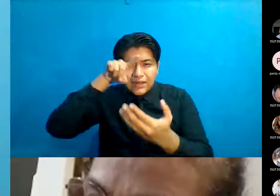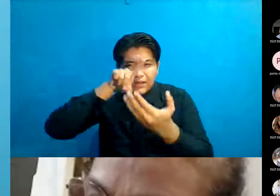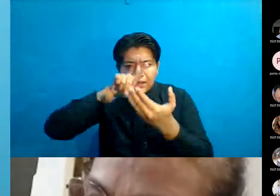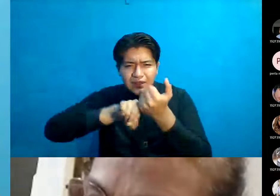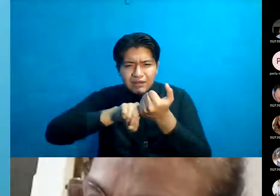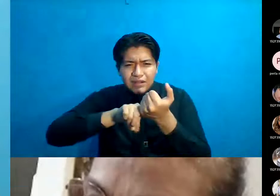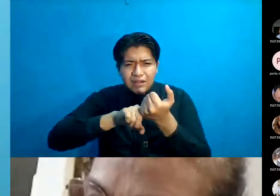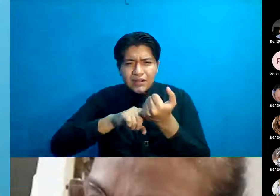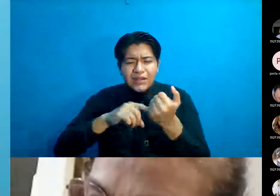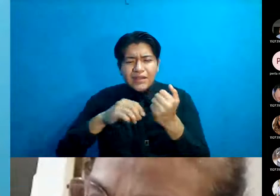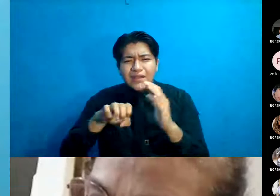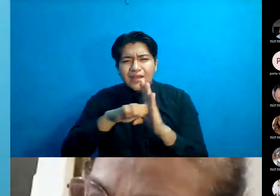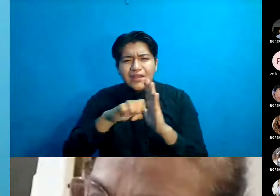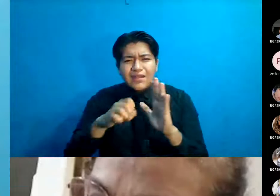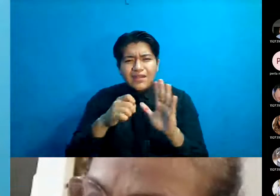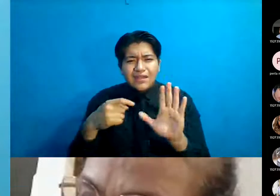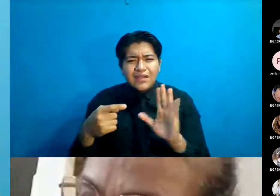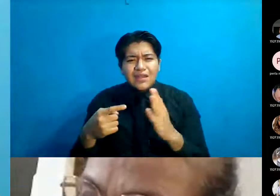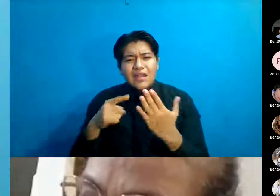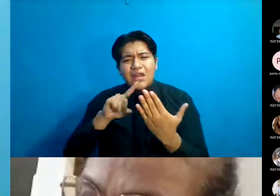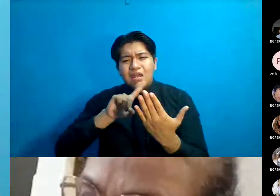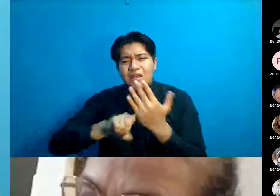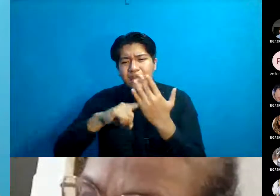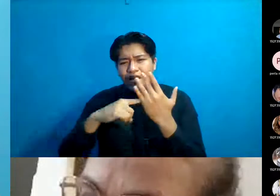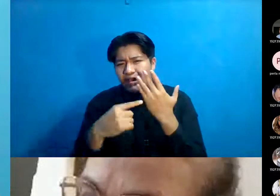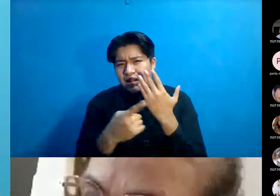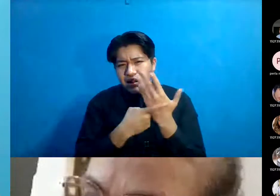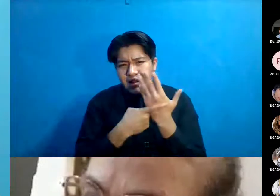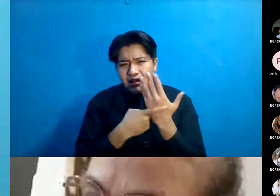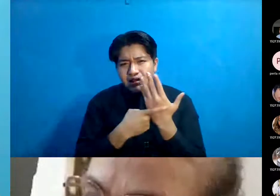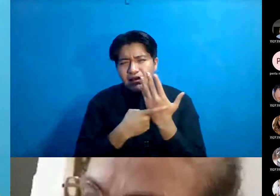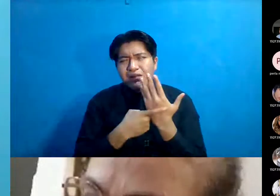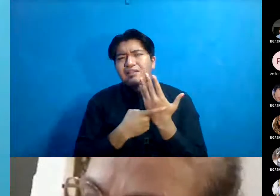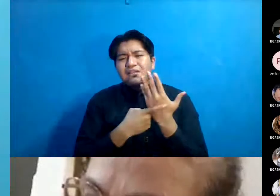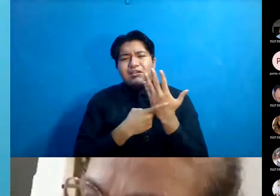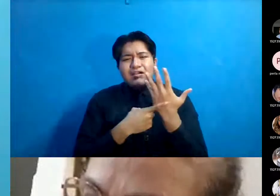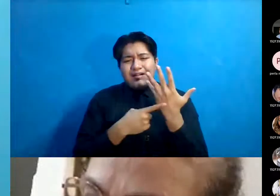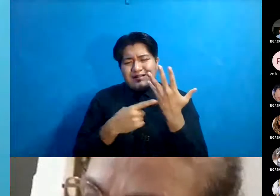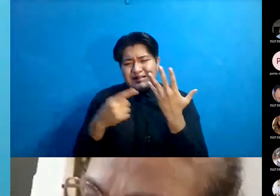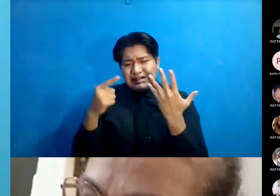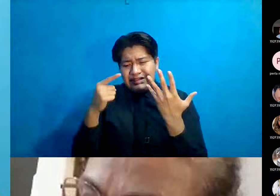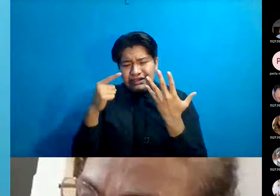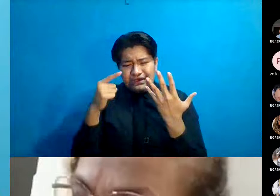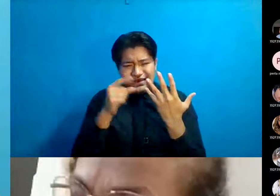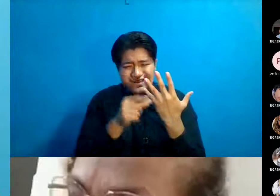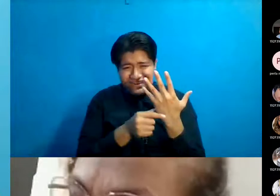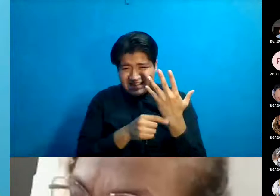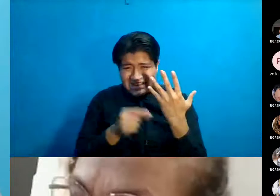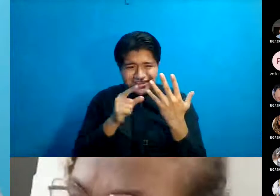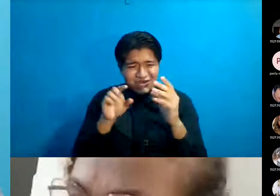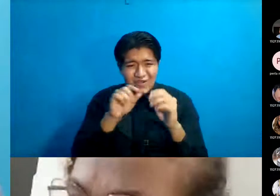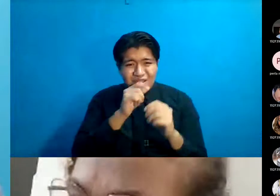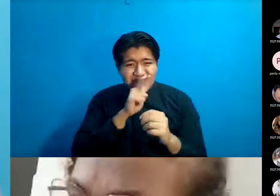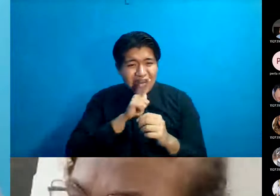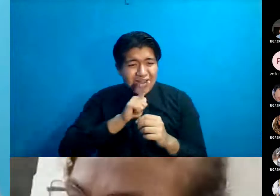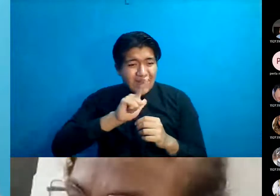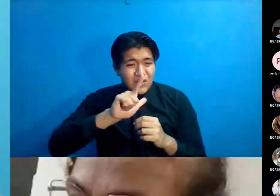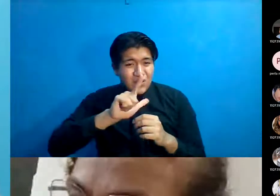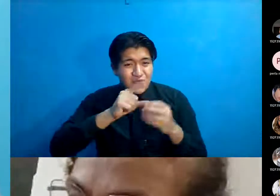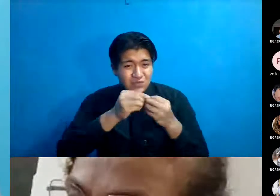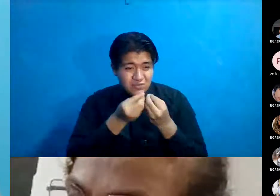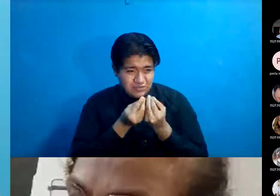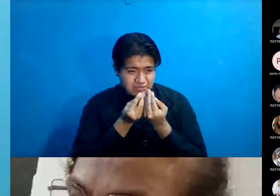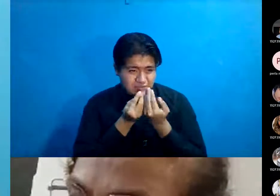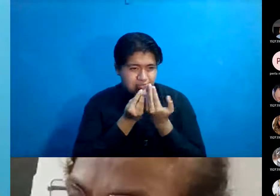una metáfora, es la parte fundamental del cual es la luz, para que propiamente a través